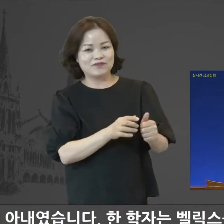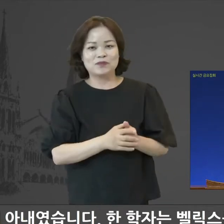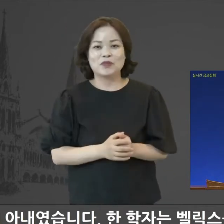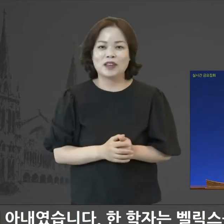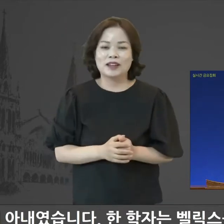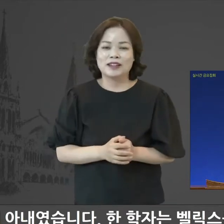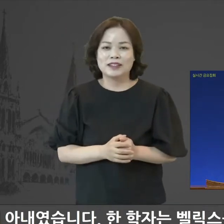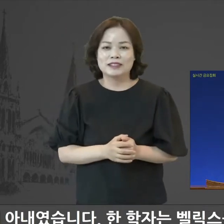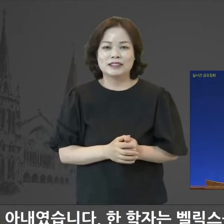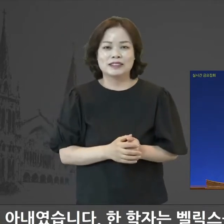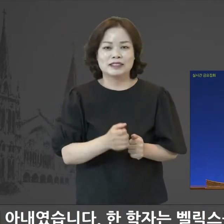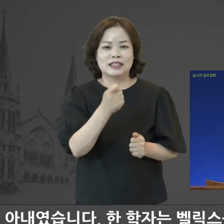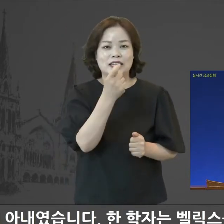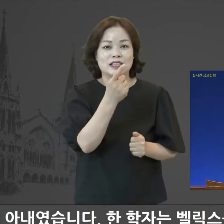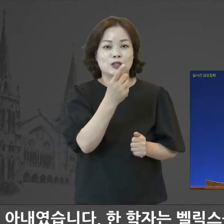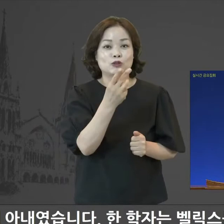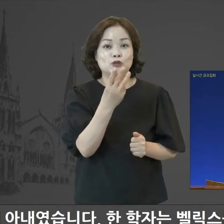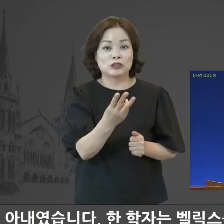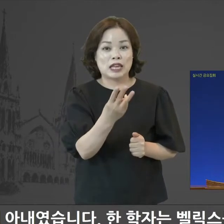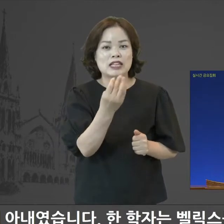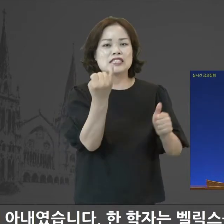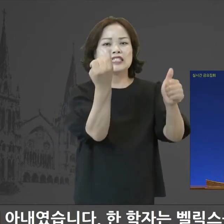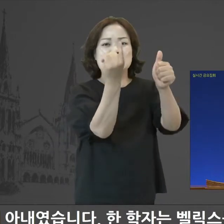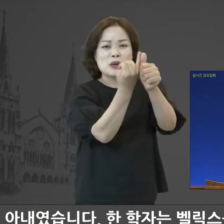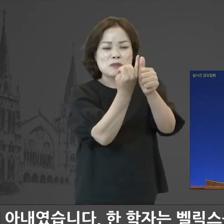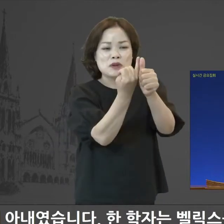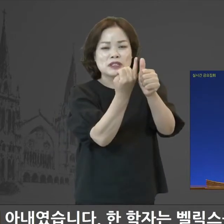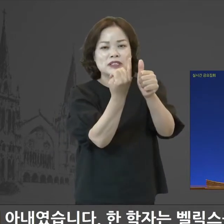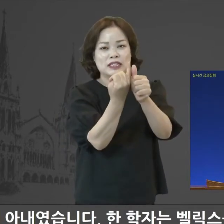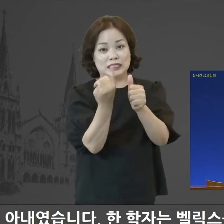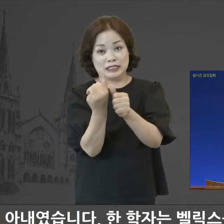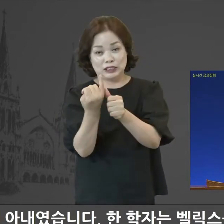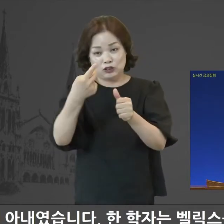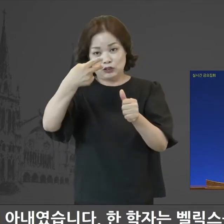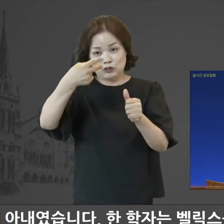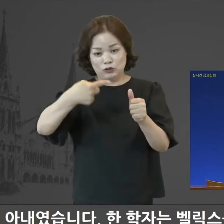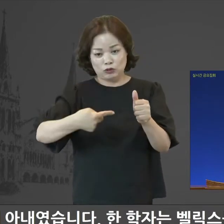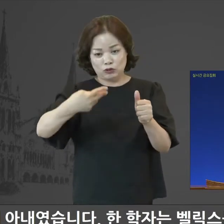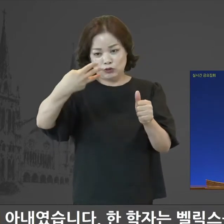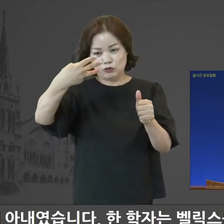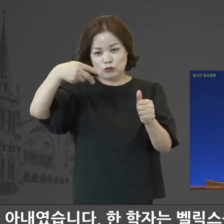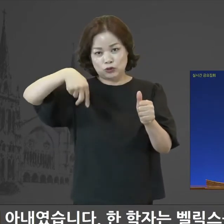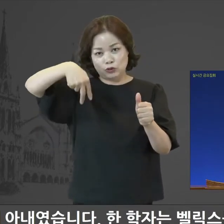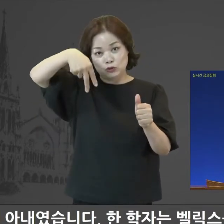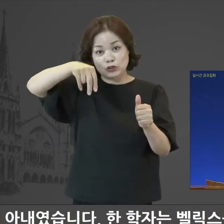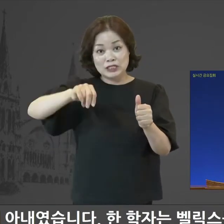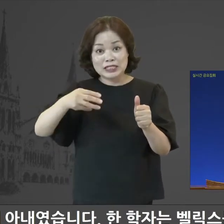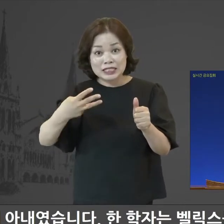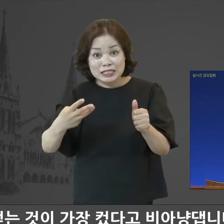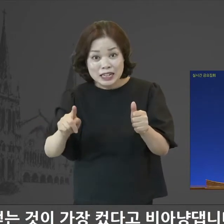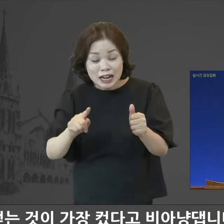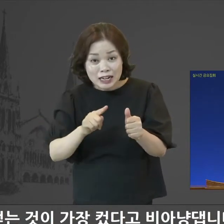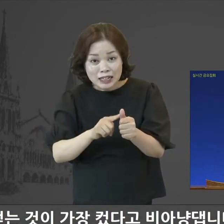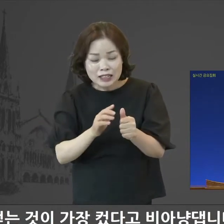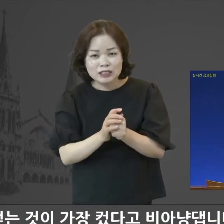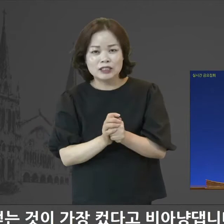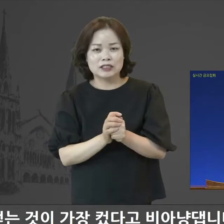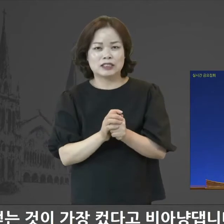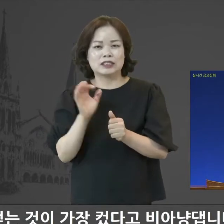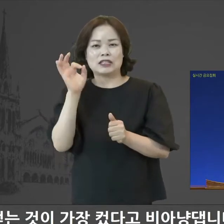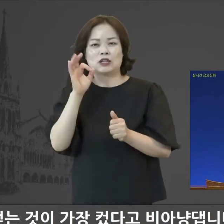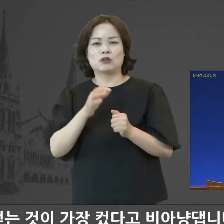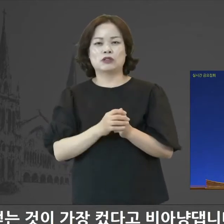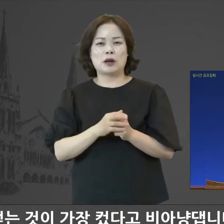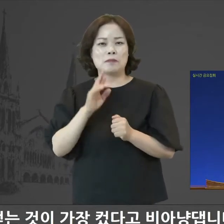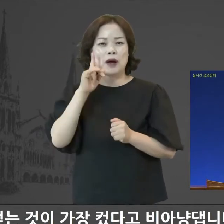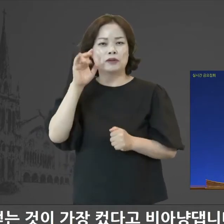어쨌든 세 번째 결혼을 한 벨릭스와 두루실라가 바울을 찾아오는 겁니다. 이들이